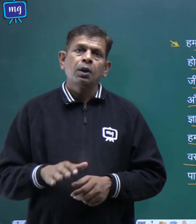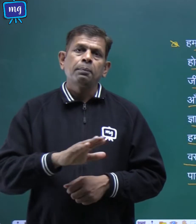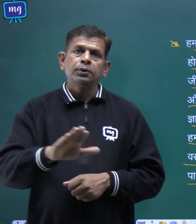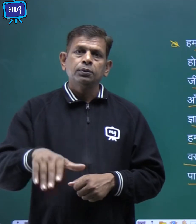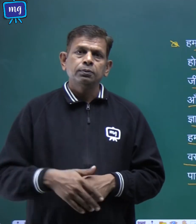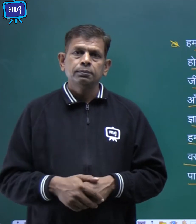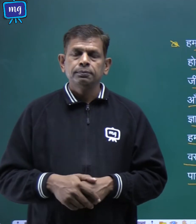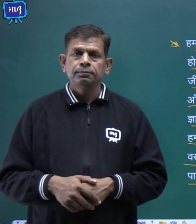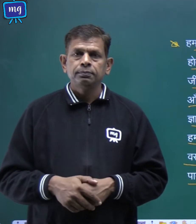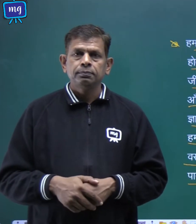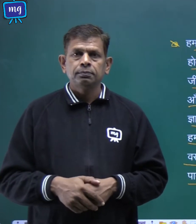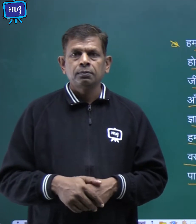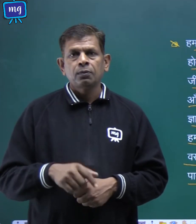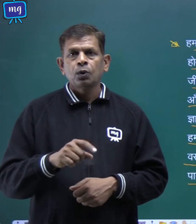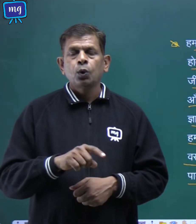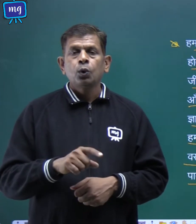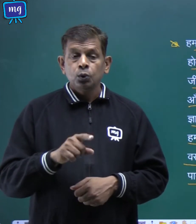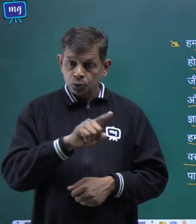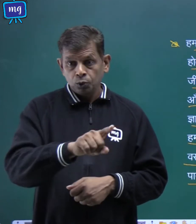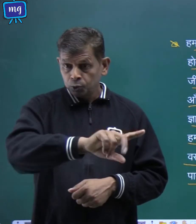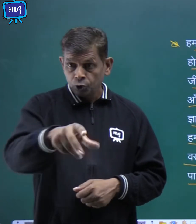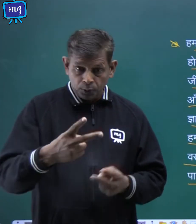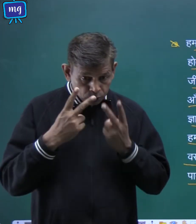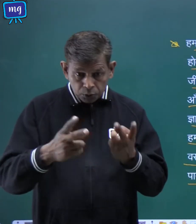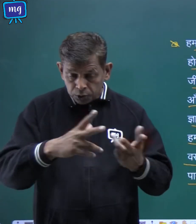बच्चों, आप जो कुछ भी देखते हो